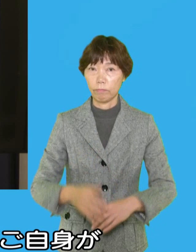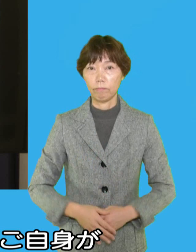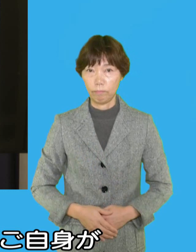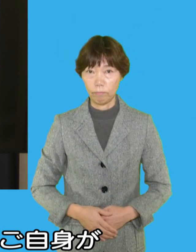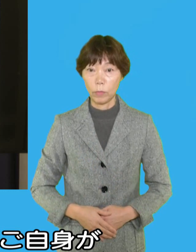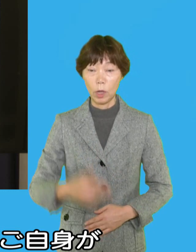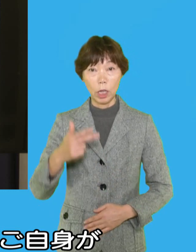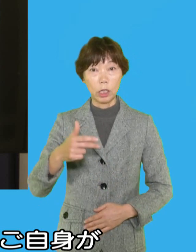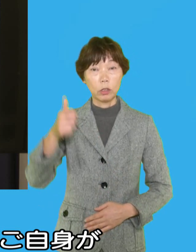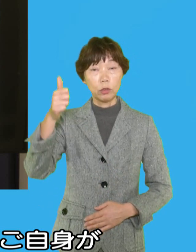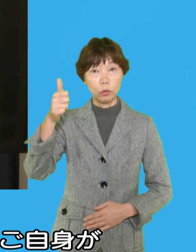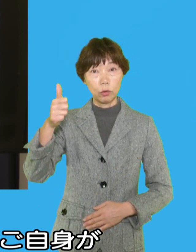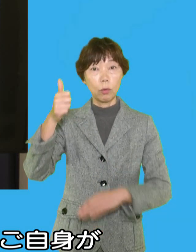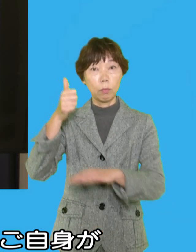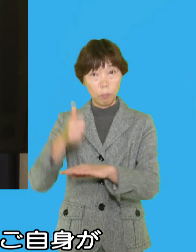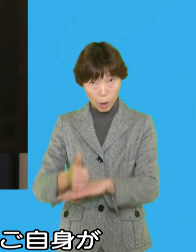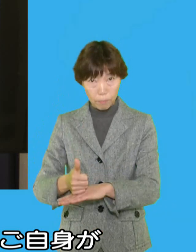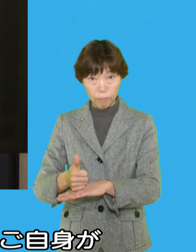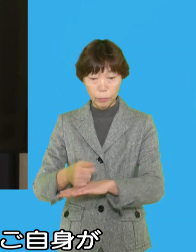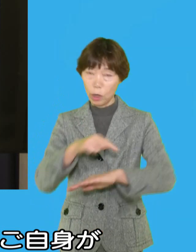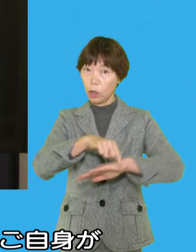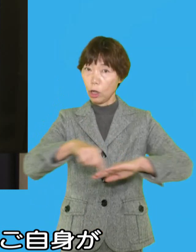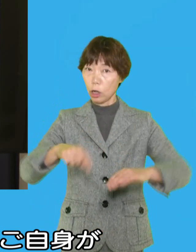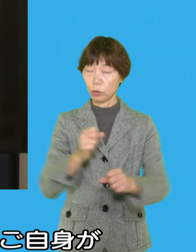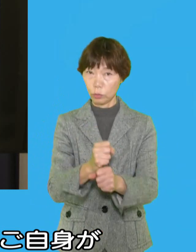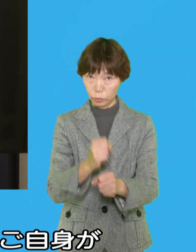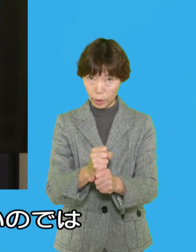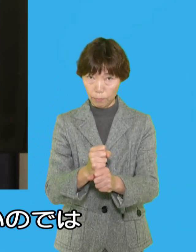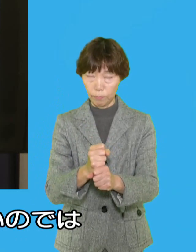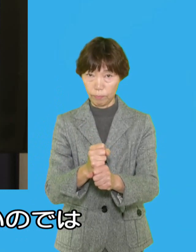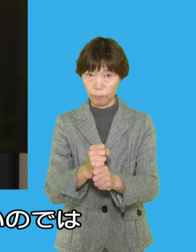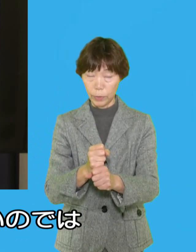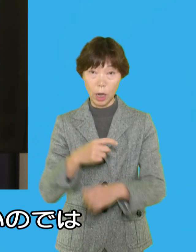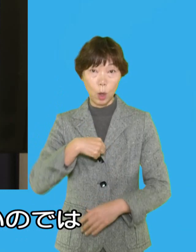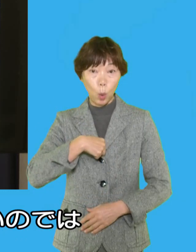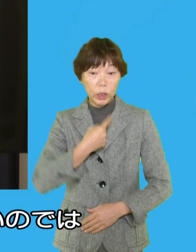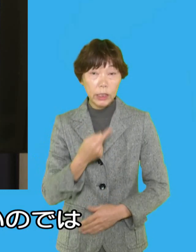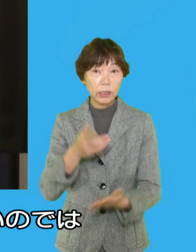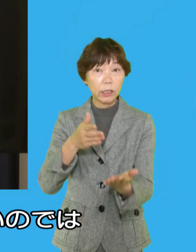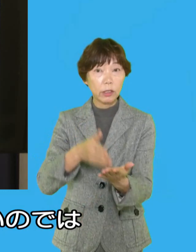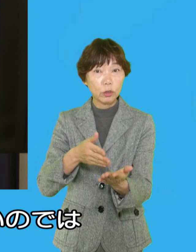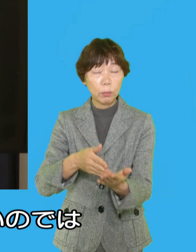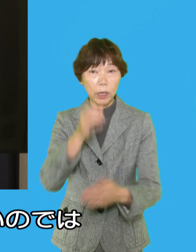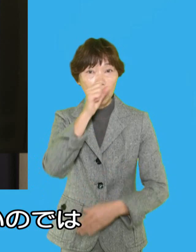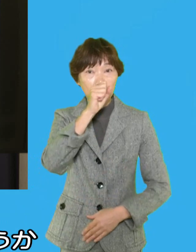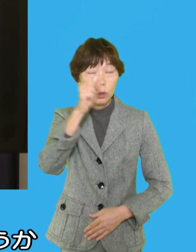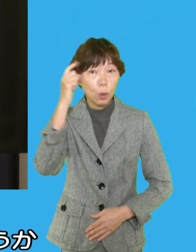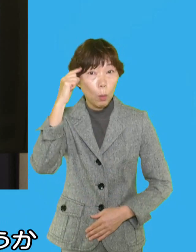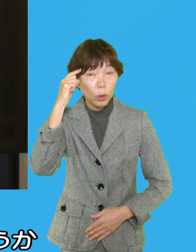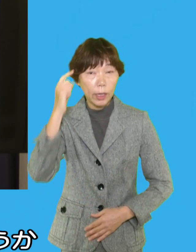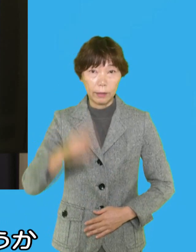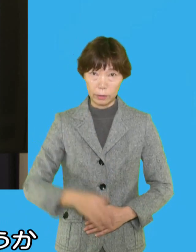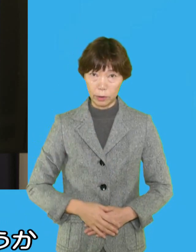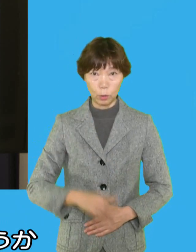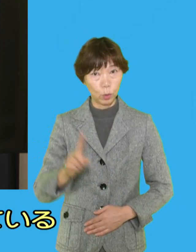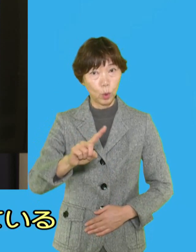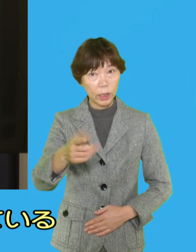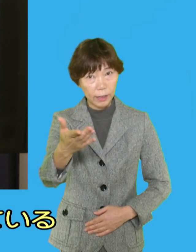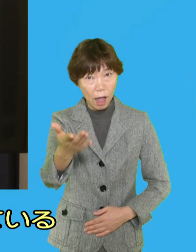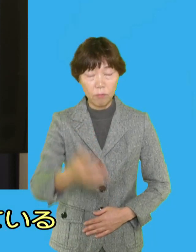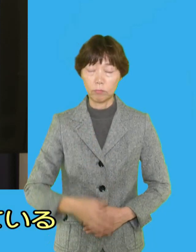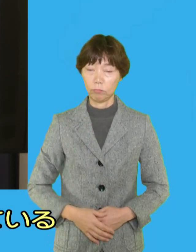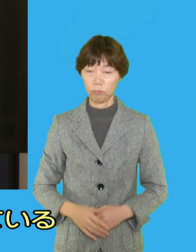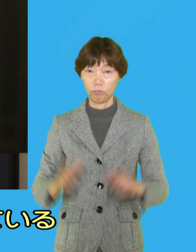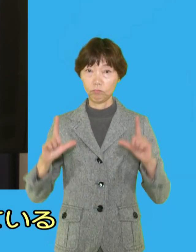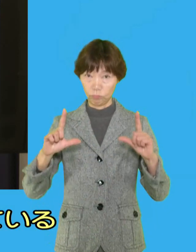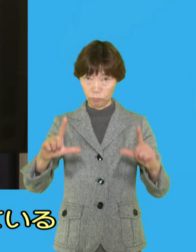市長がまあなられてやられたことなので、市長ご自身が説明されるのがよろしいのではないかなと思ったんですけれども、その点はどうでしょうか。